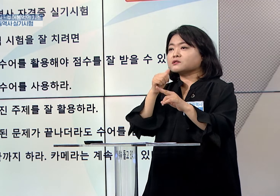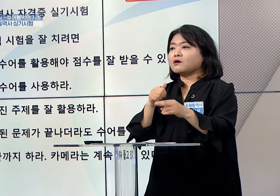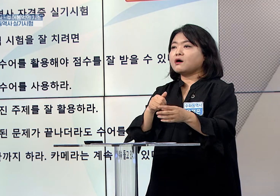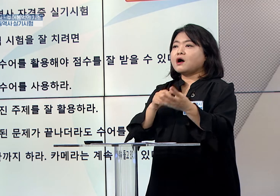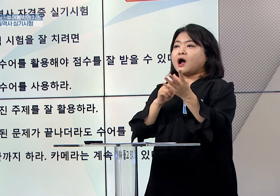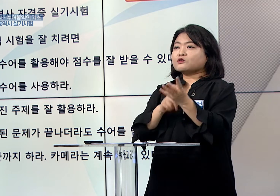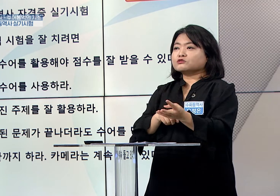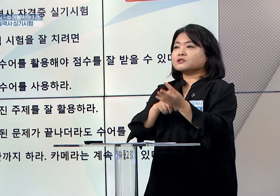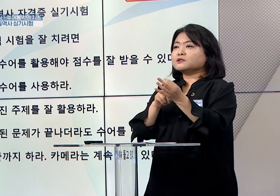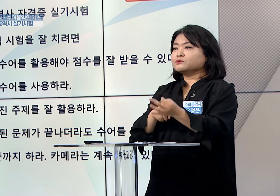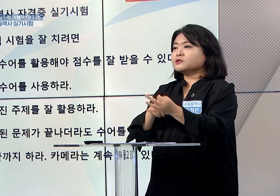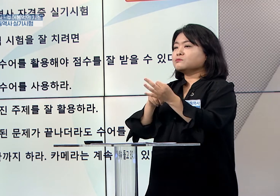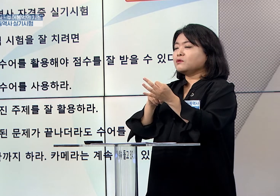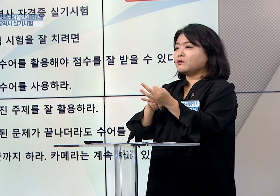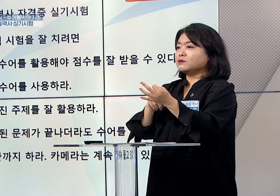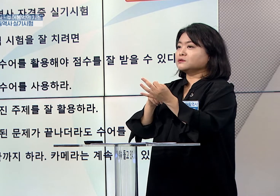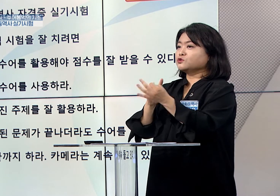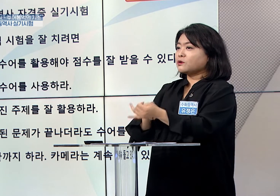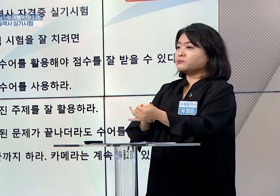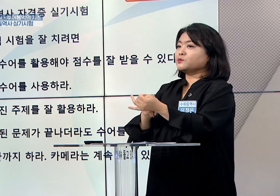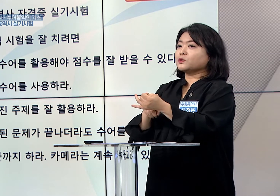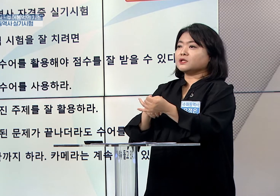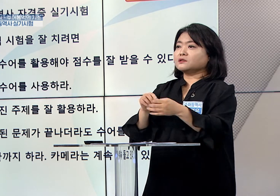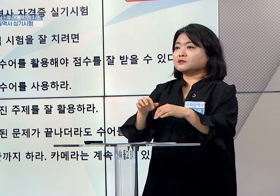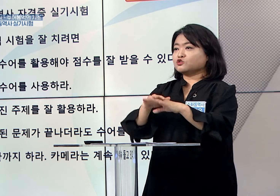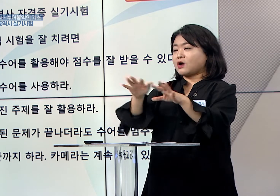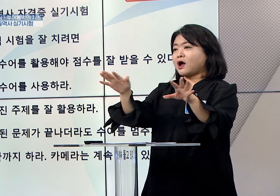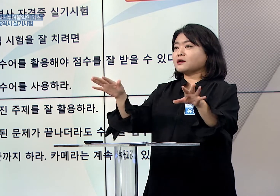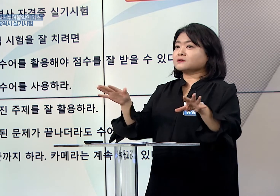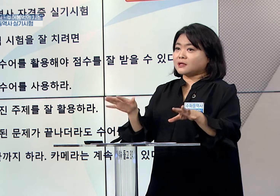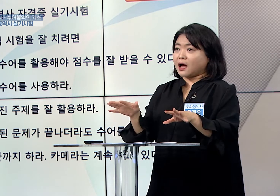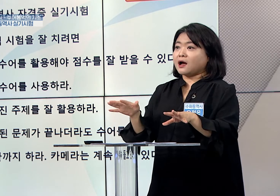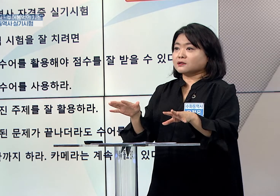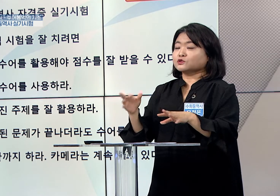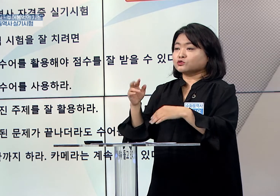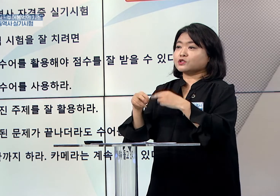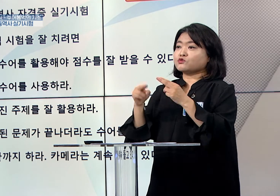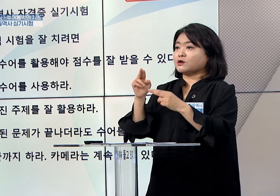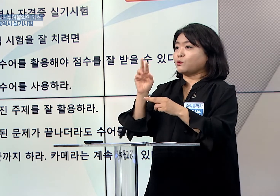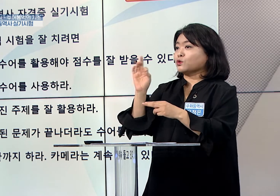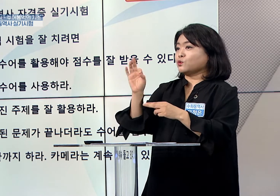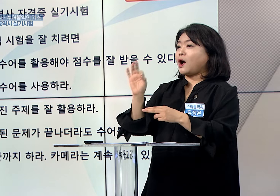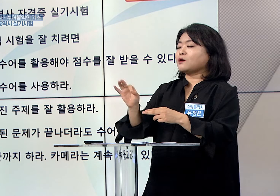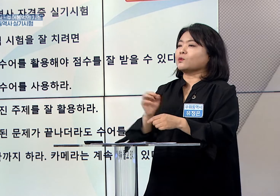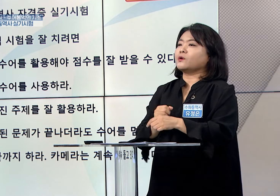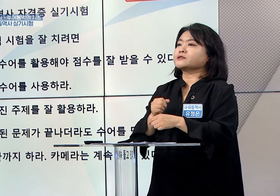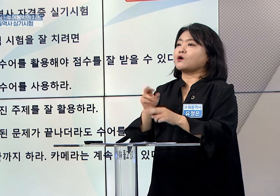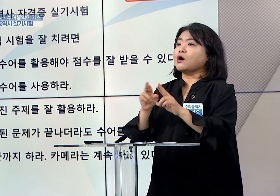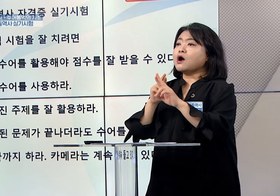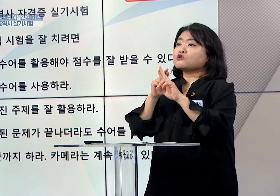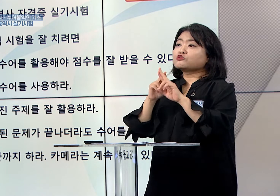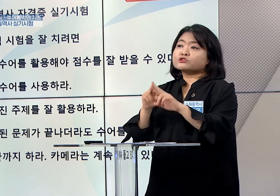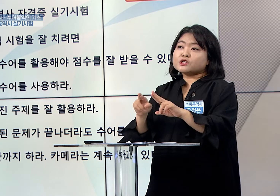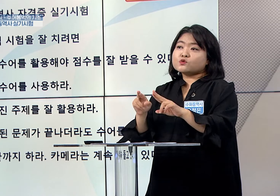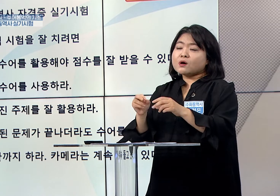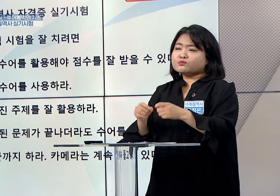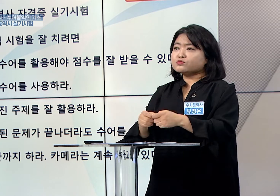통역해서 한국인, 일본인, 뭐 유럽 농인들 쫙 다 그 국제수화를 보기도 하고 해서 국제수화